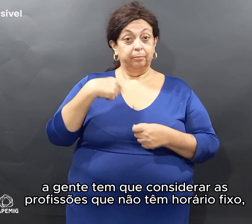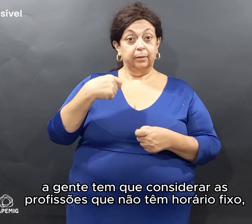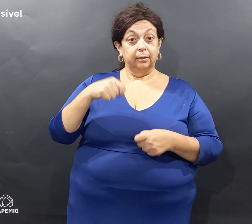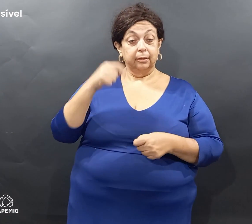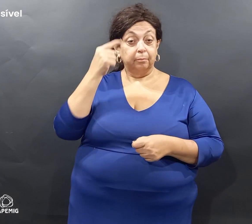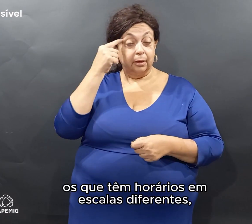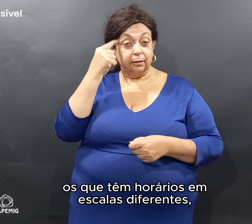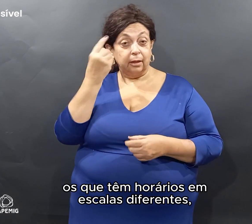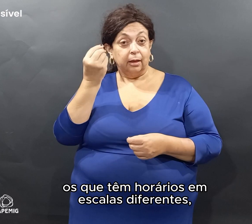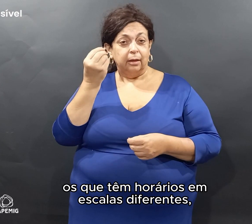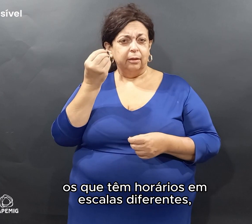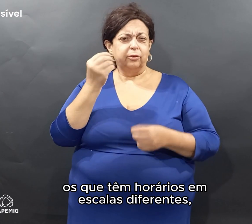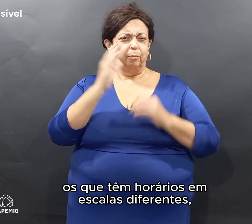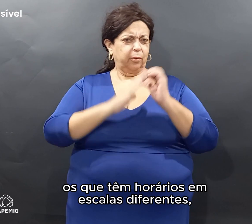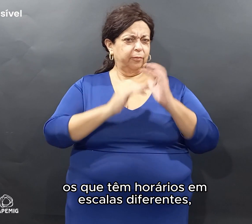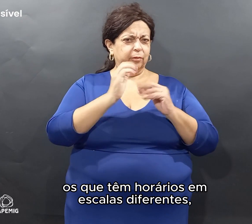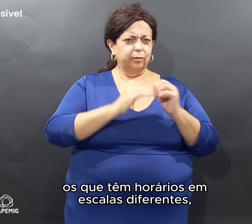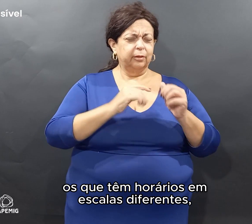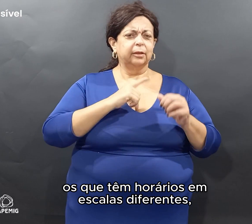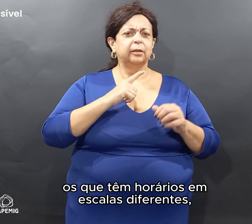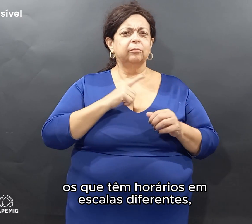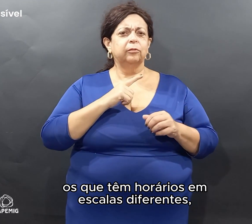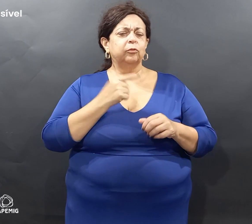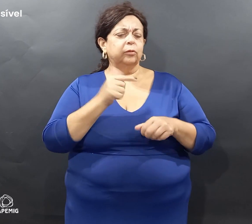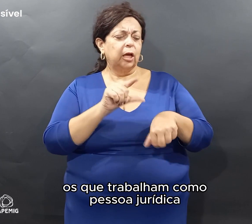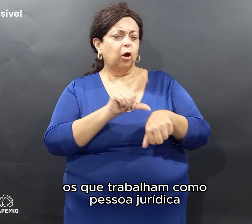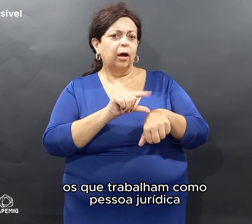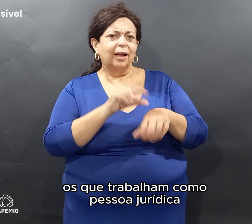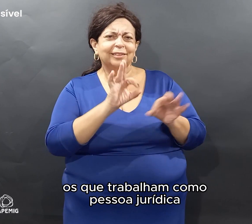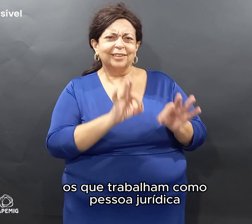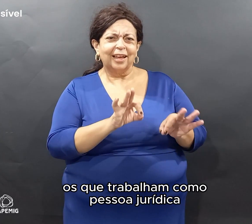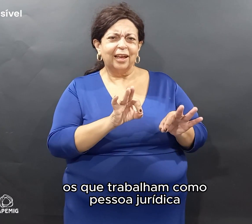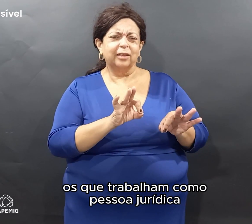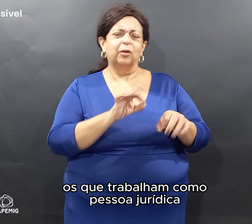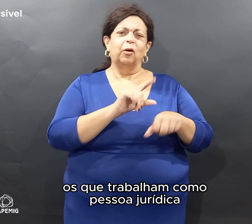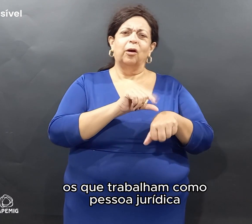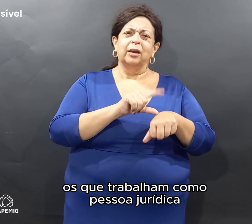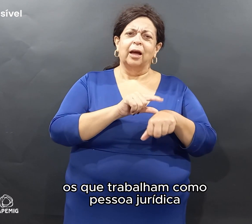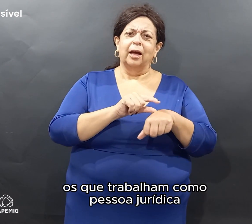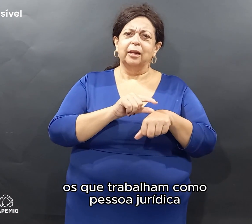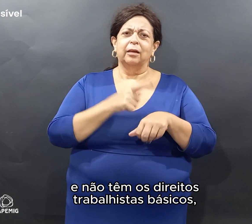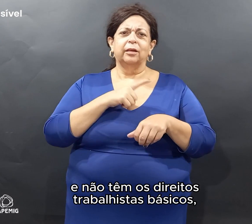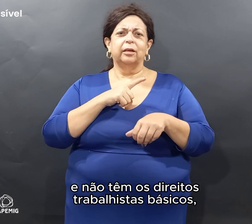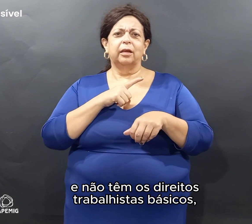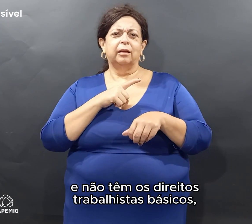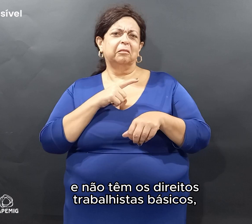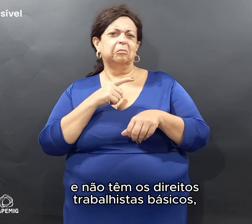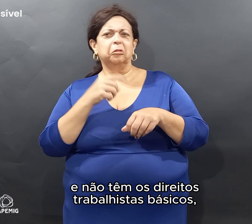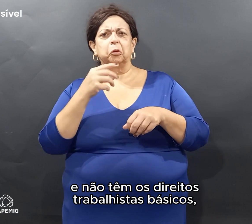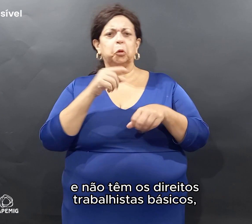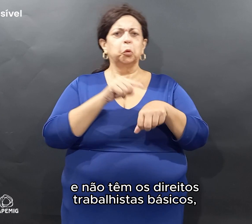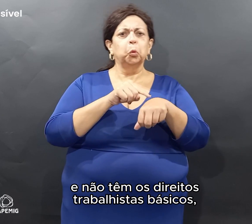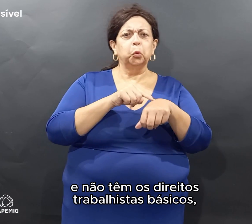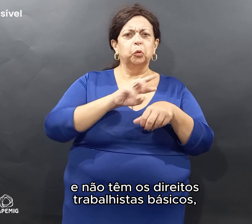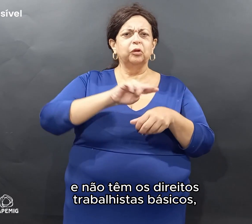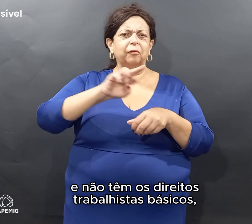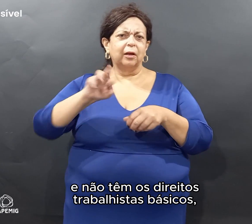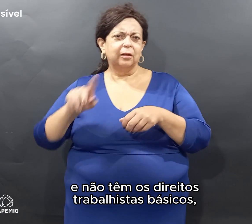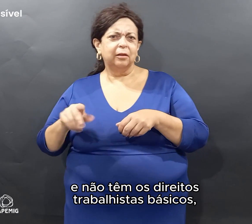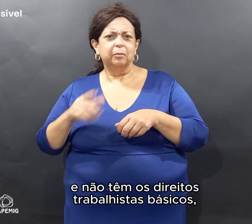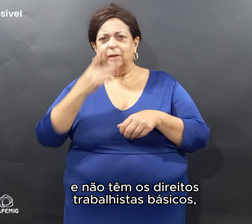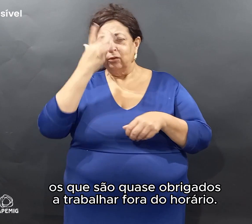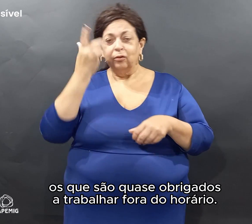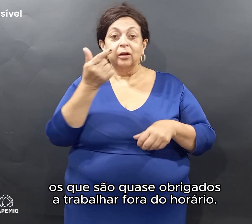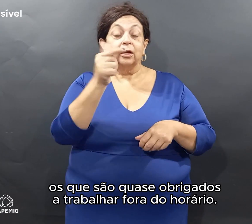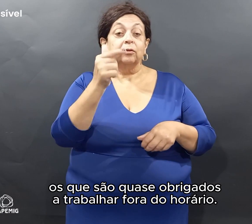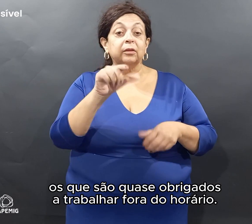horário fixo, os que têm horários em escalas diferentes, os que trabalham como pessoa jurídica e não têm os direitos trabalhistas